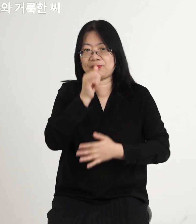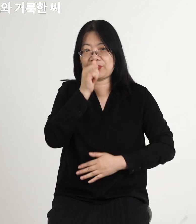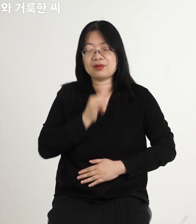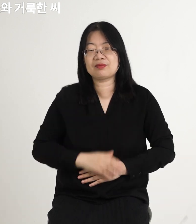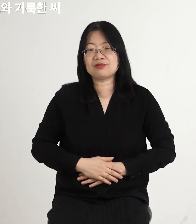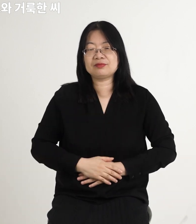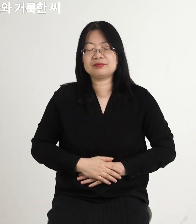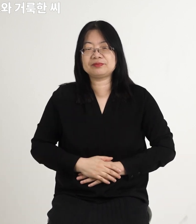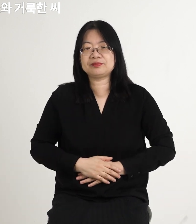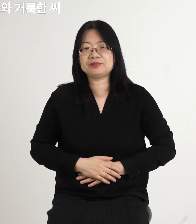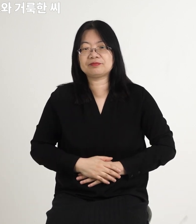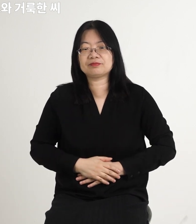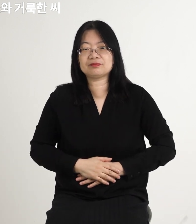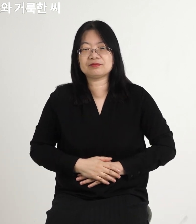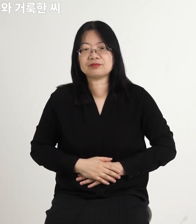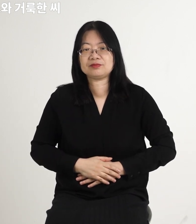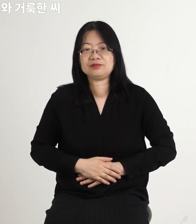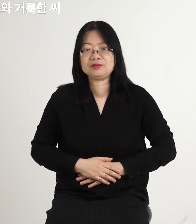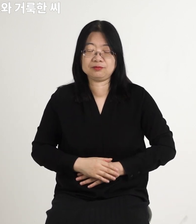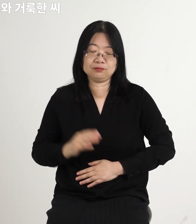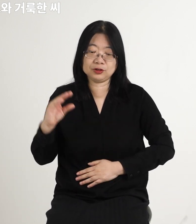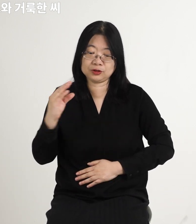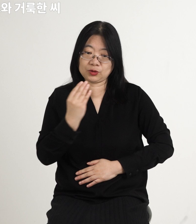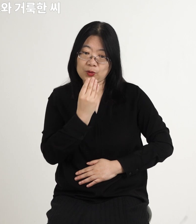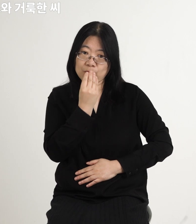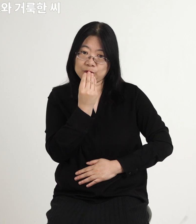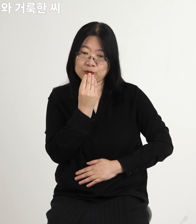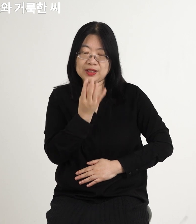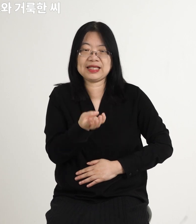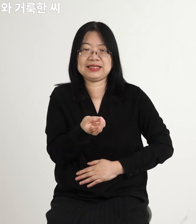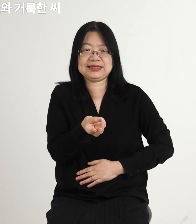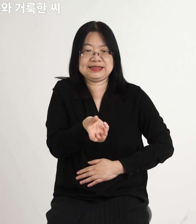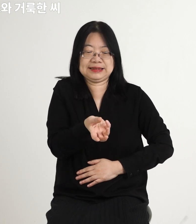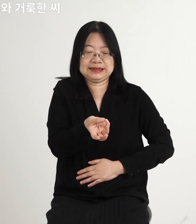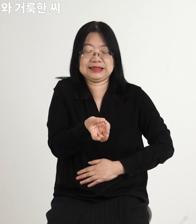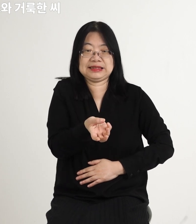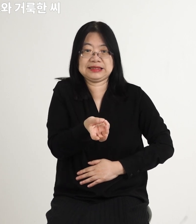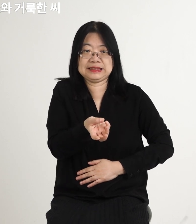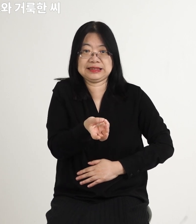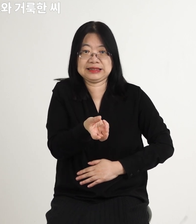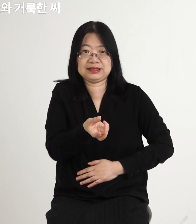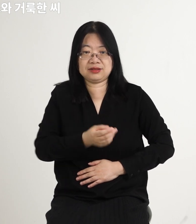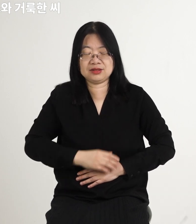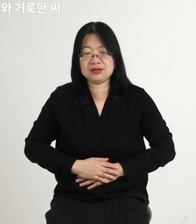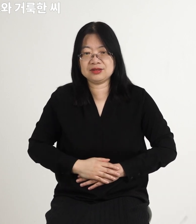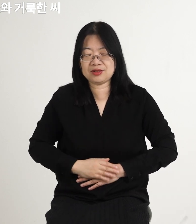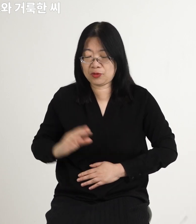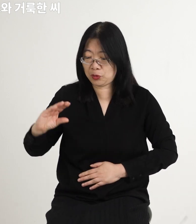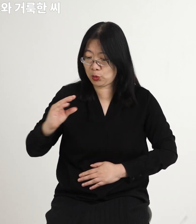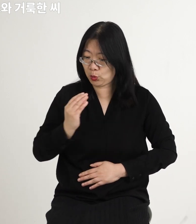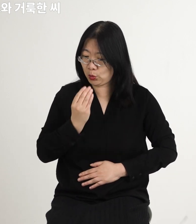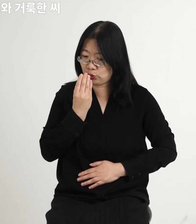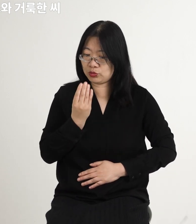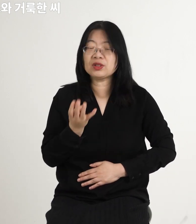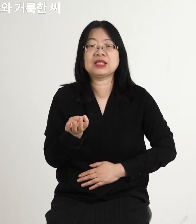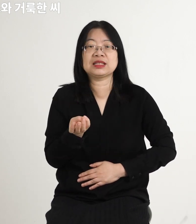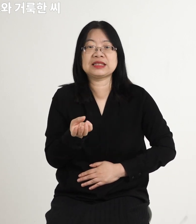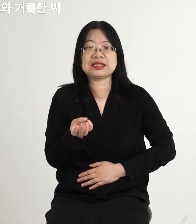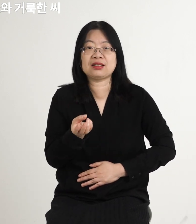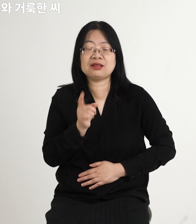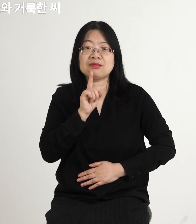어떤 주제어인가 하면 거룩한 씨입니다. 거룩한 씨. 이 거룩한 씨라는